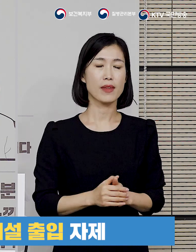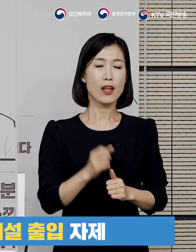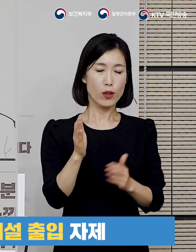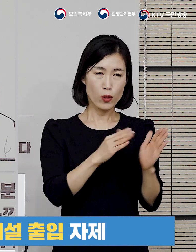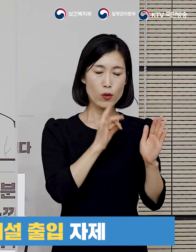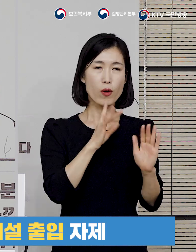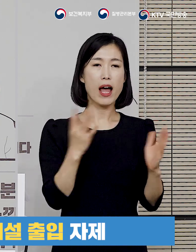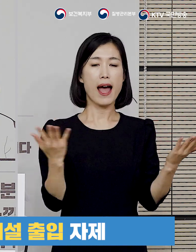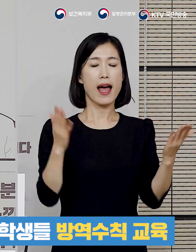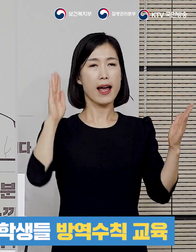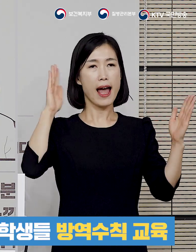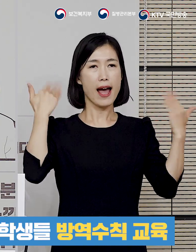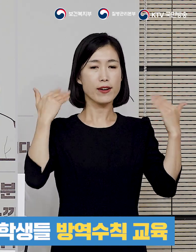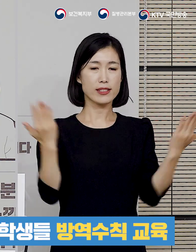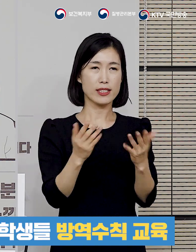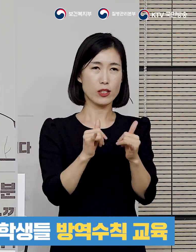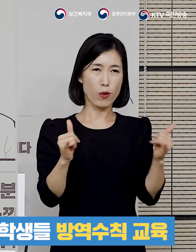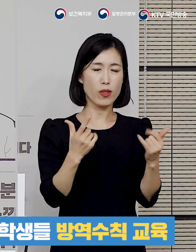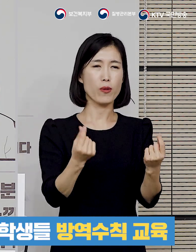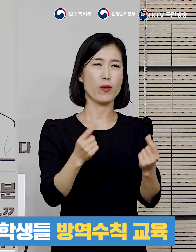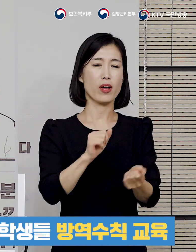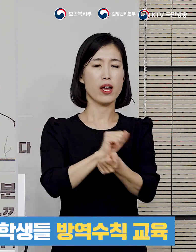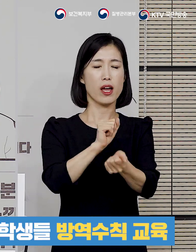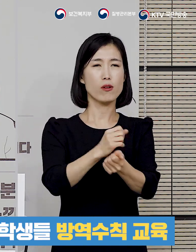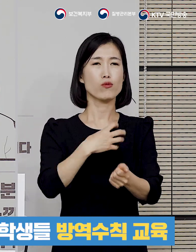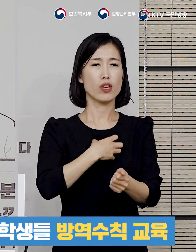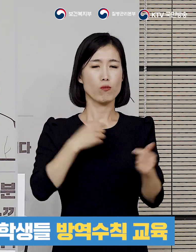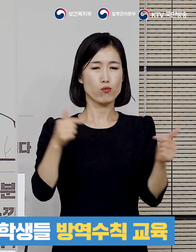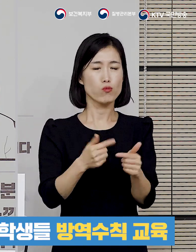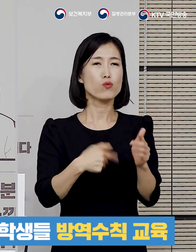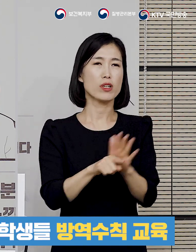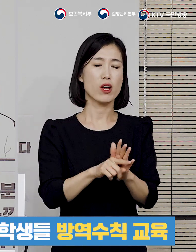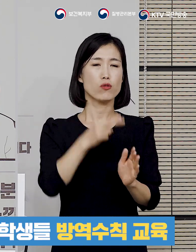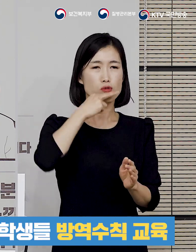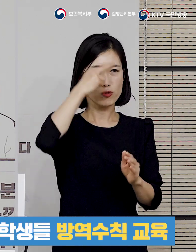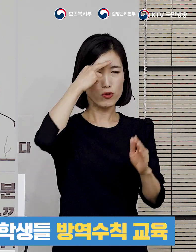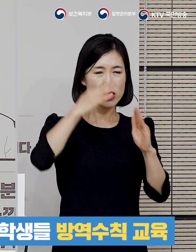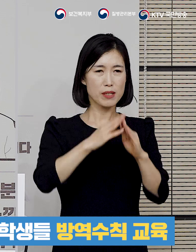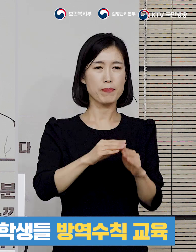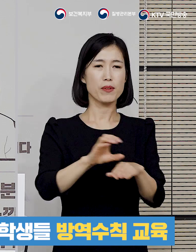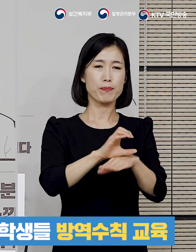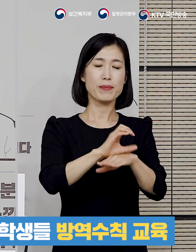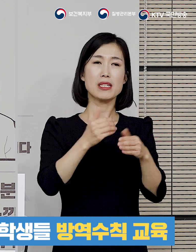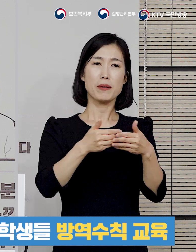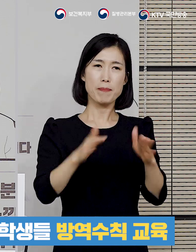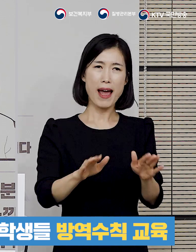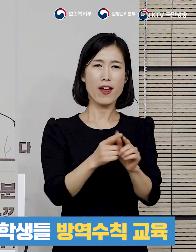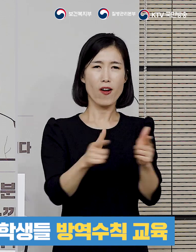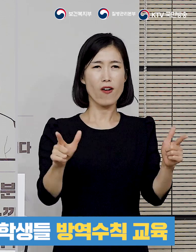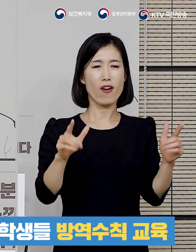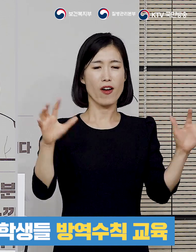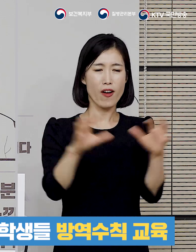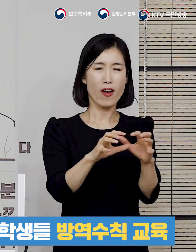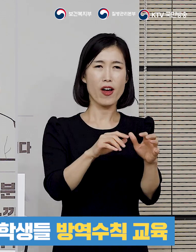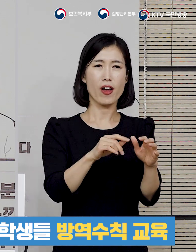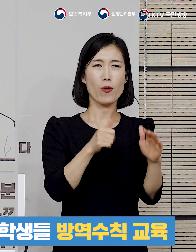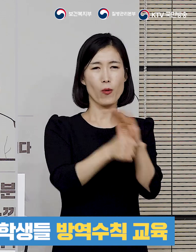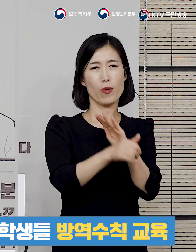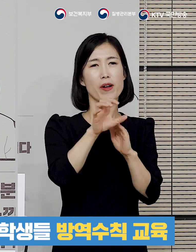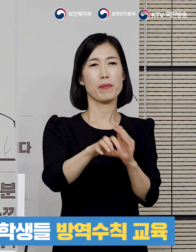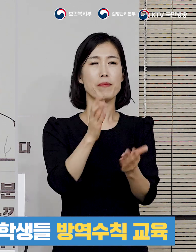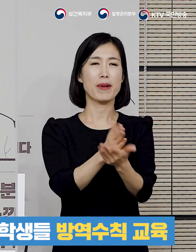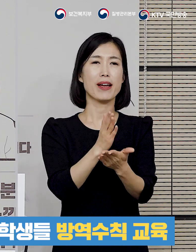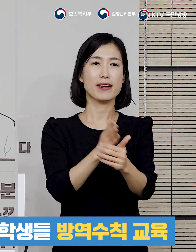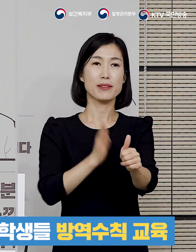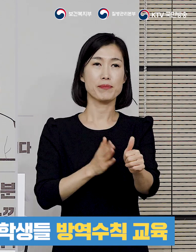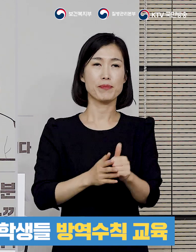주시기 바랍니다. 교직원들께서도 감염 우려를 피하기 위해 클럽, 주점, 노래방, PC방 등의 방문을